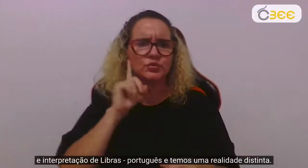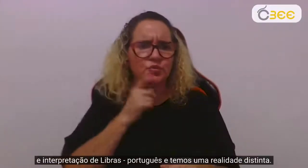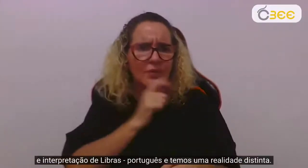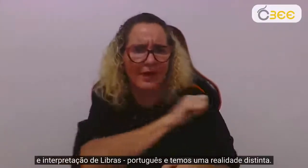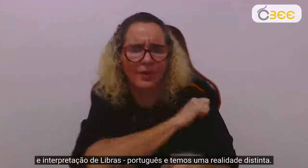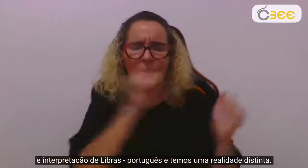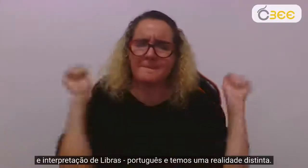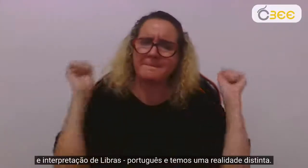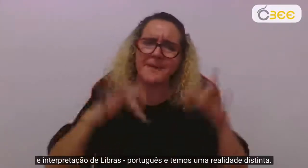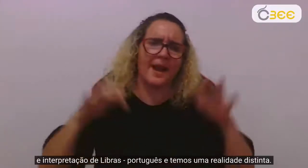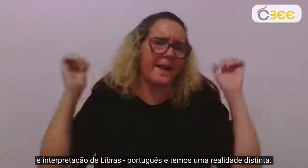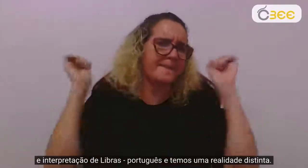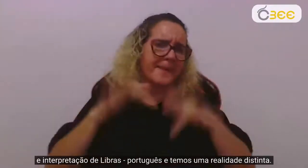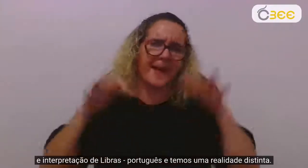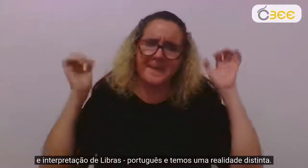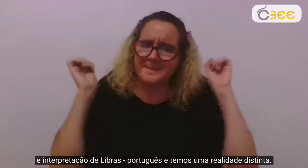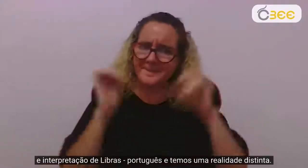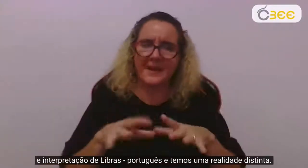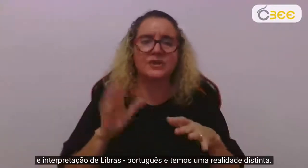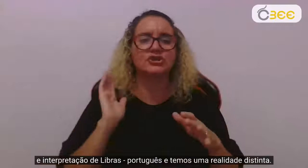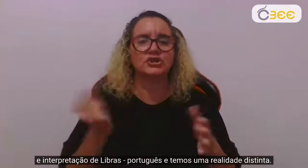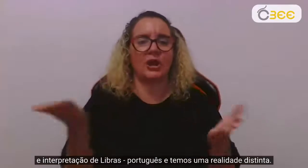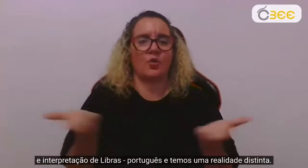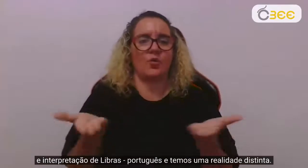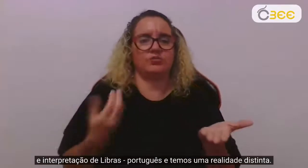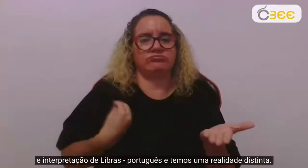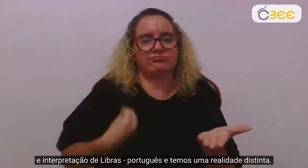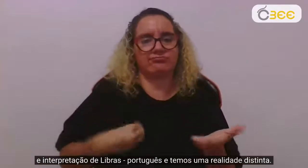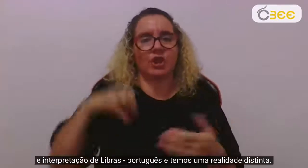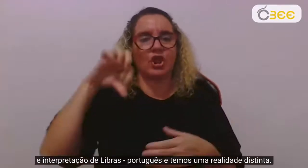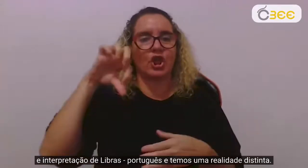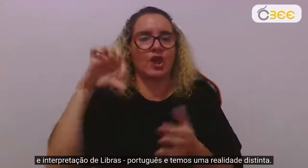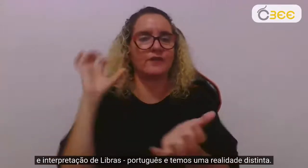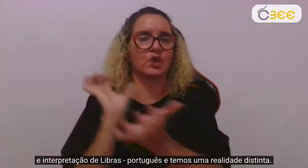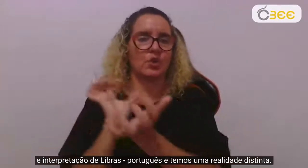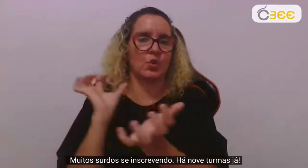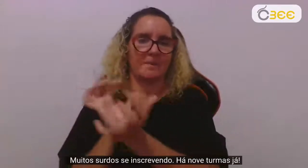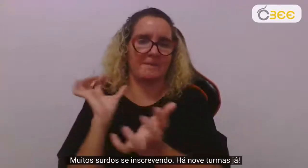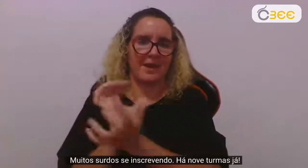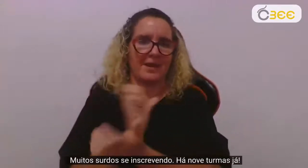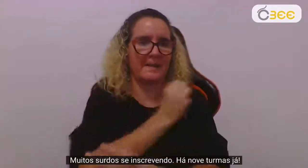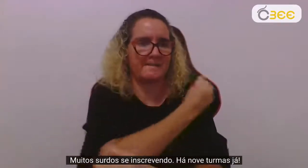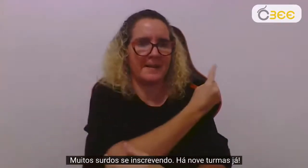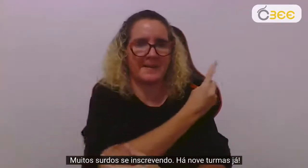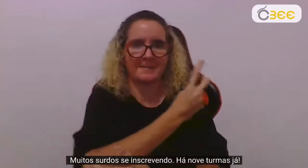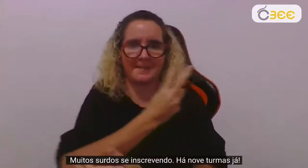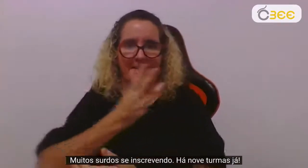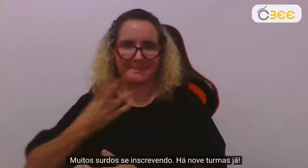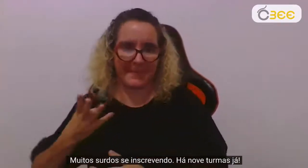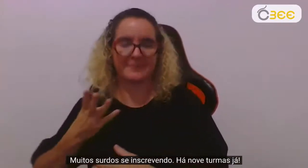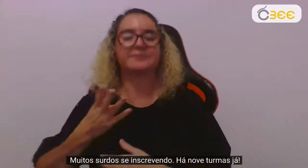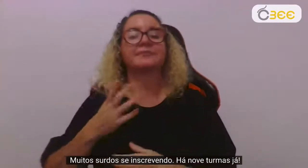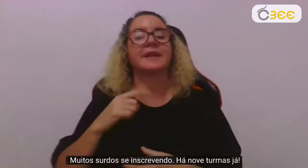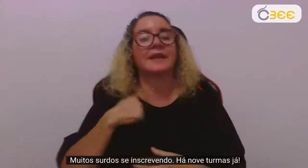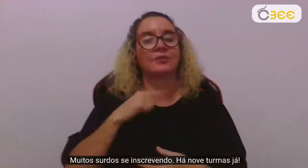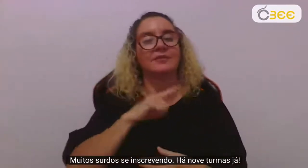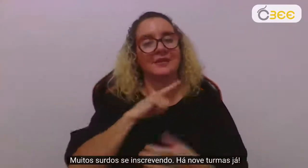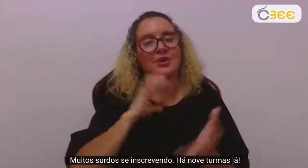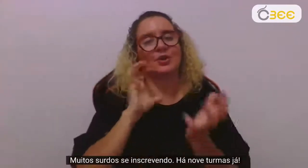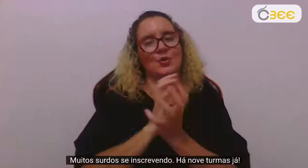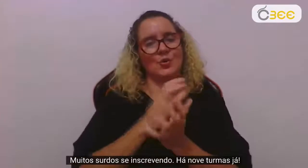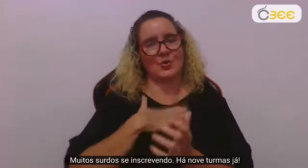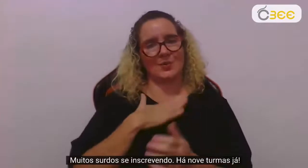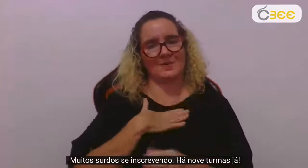interpretação de Libras português, e temos uma realidade distinta, muitos surdos se inscrevendo.